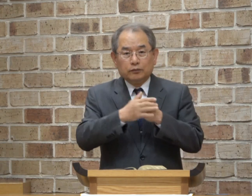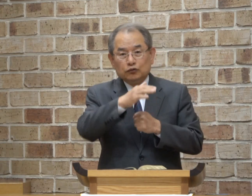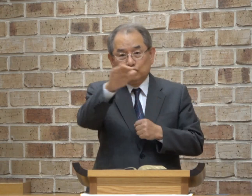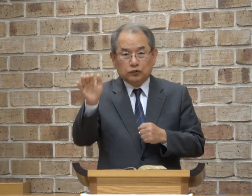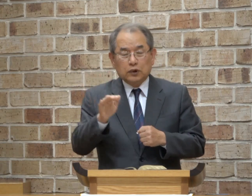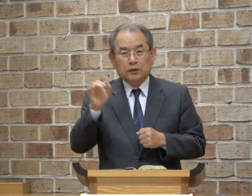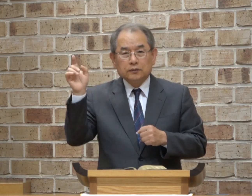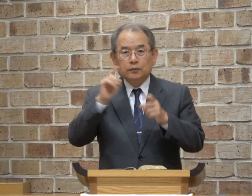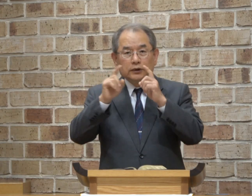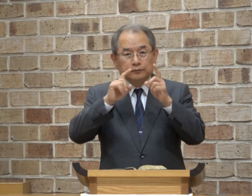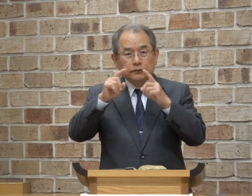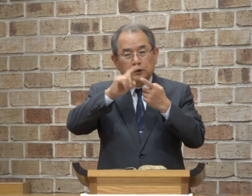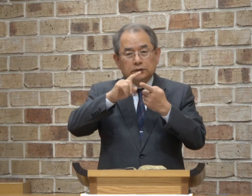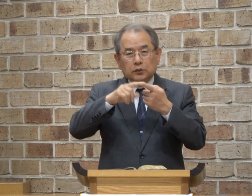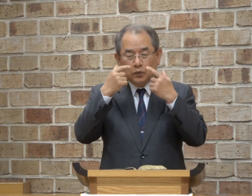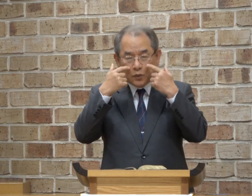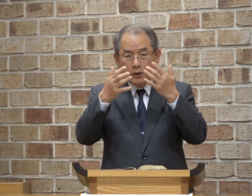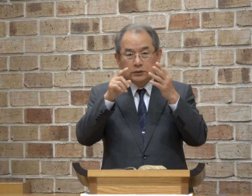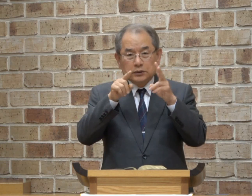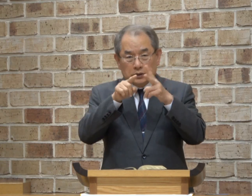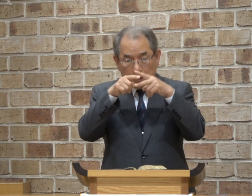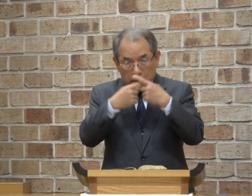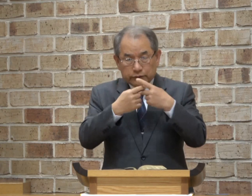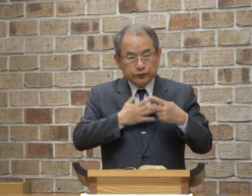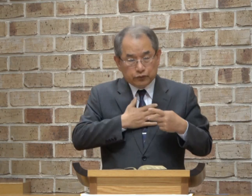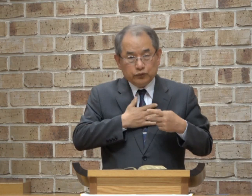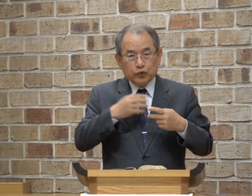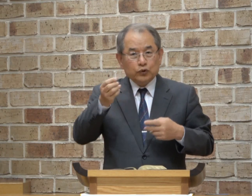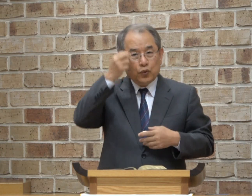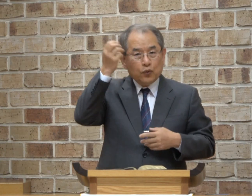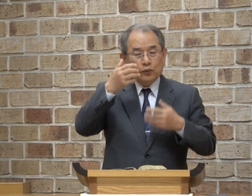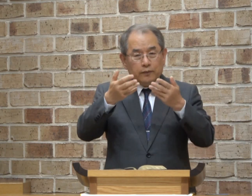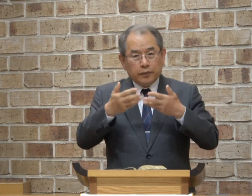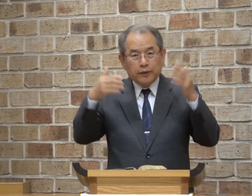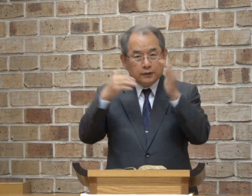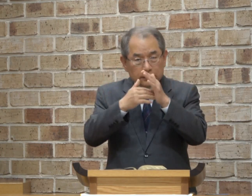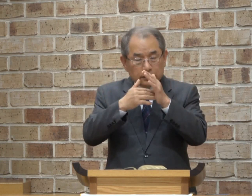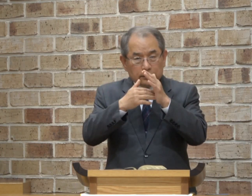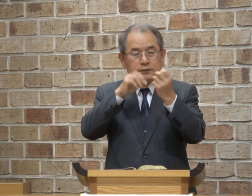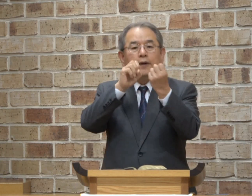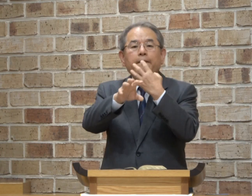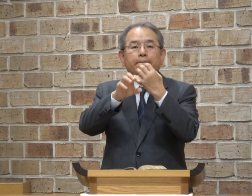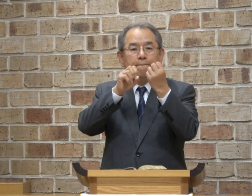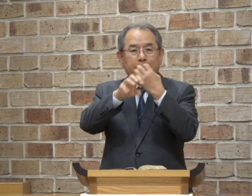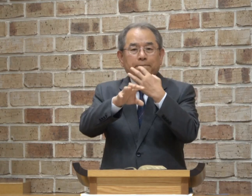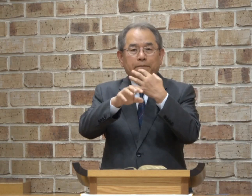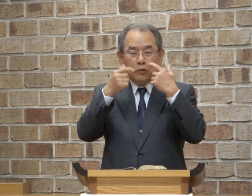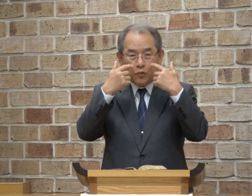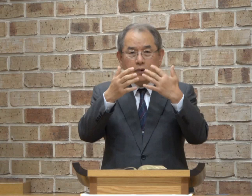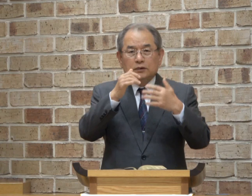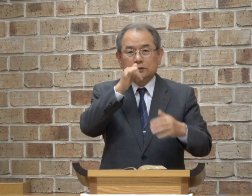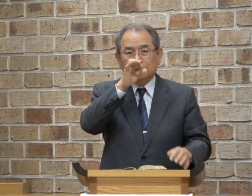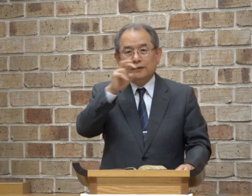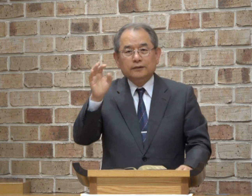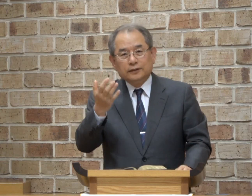성경에 확실히 기록되어 있기 때문에 이 말씀을 더 깊이 내가 정말 성령을 받았을까에 대해서 스스로에게 질문하셔야